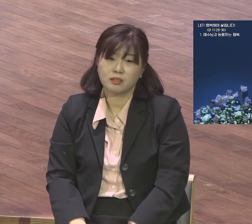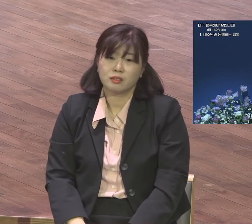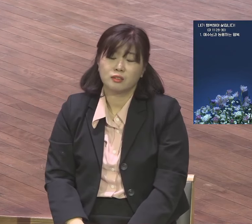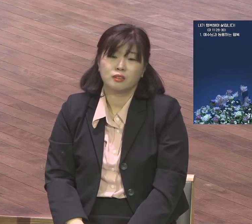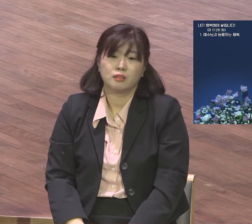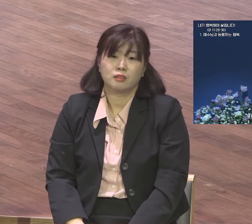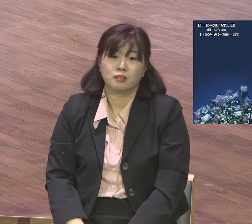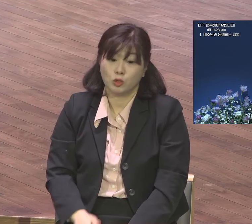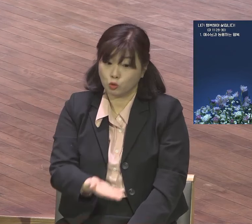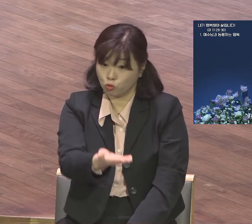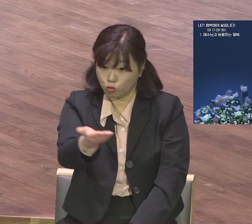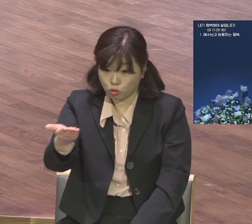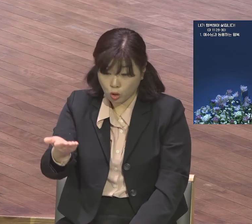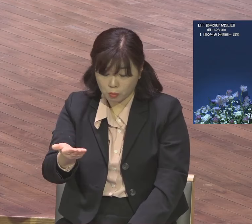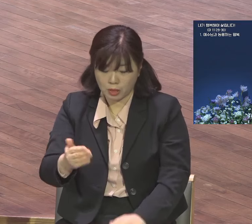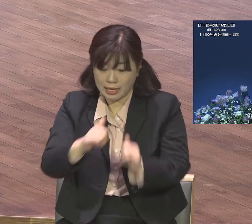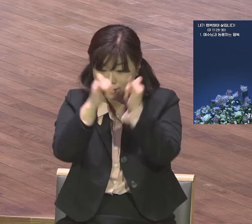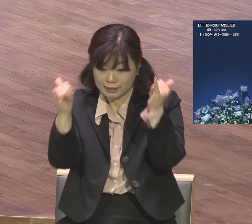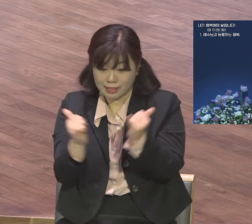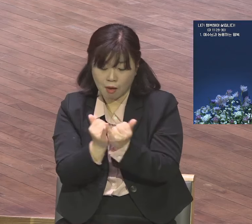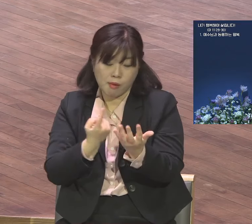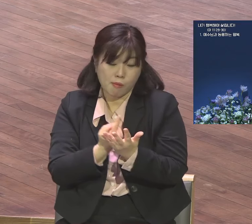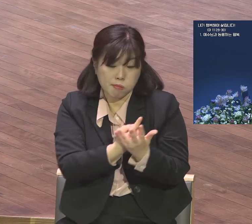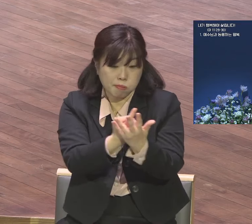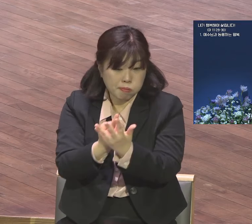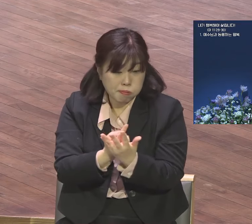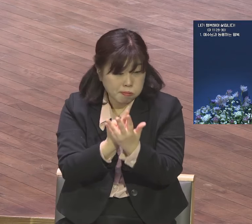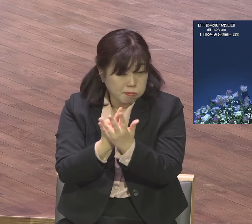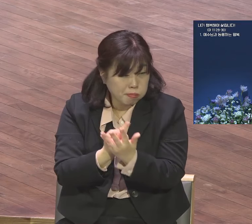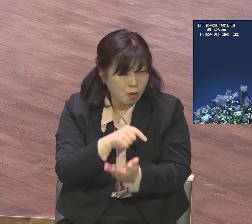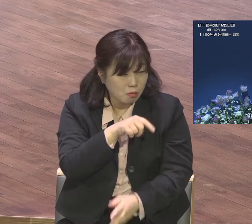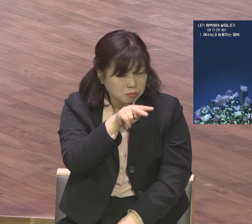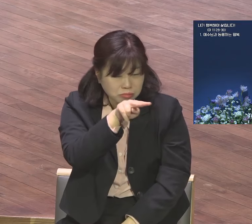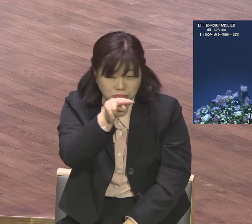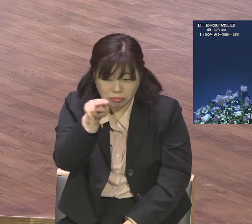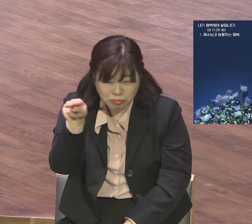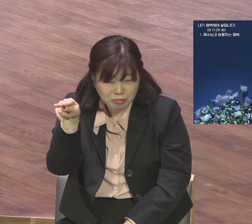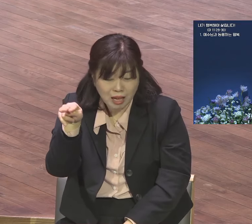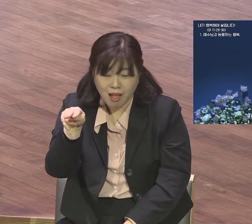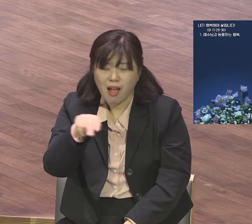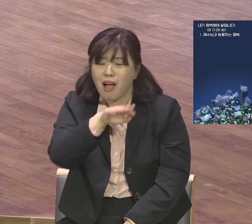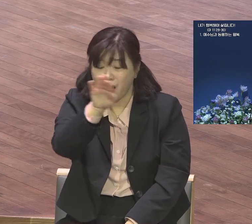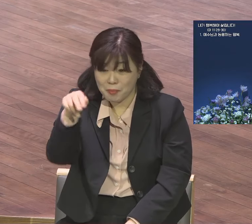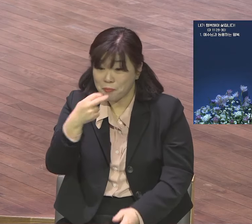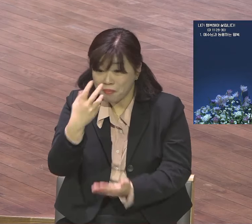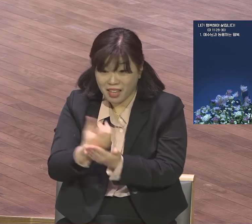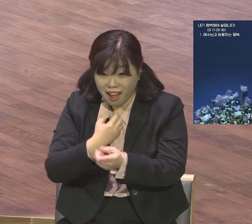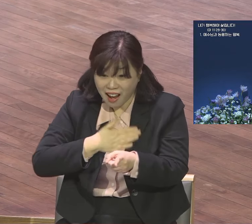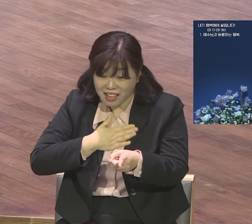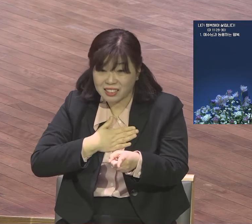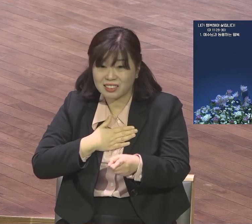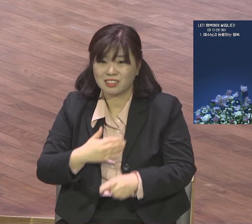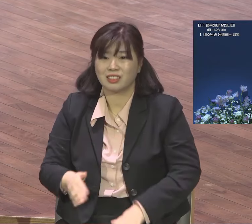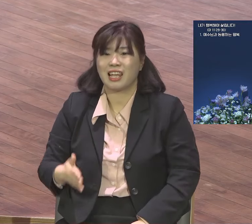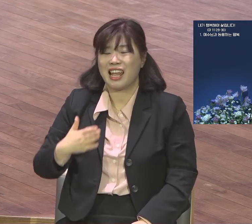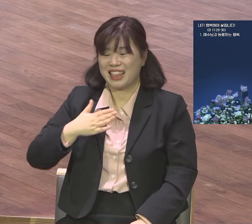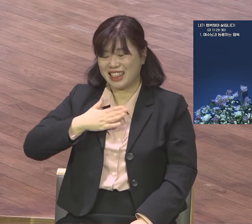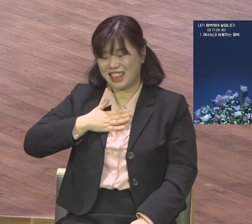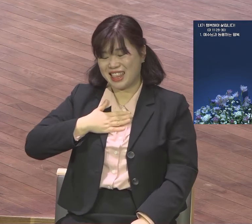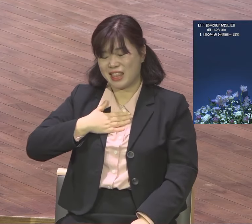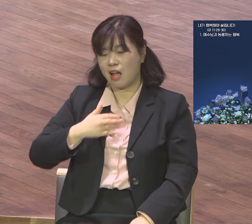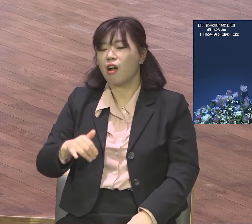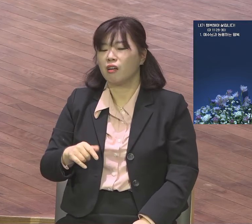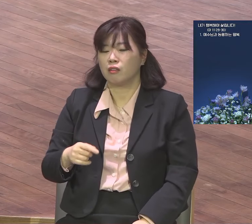삶의 현장에서 얼마나 치열하게 생활하고 계시는지 저도 잘 압니다. 저도 3년 정도